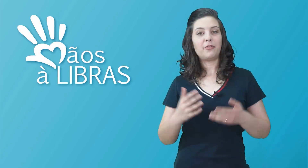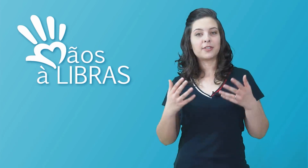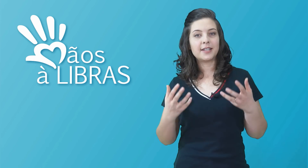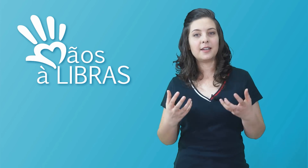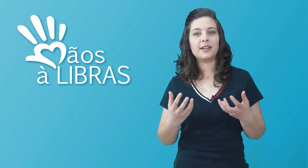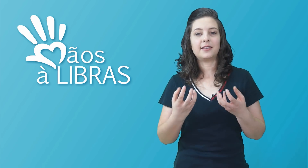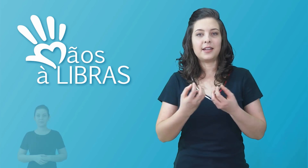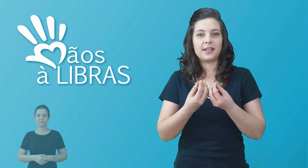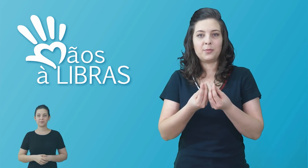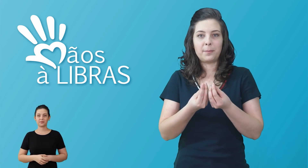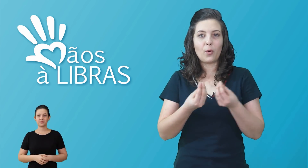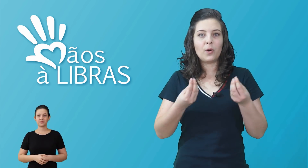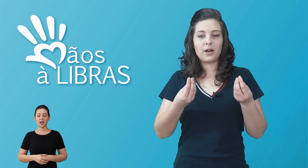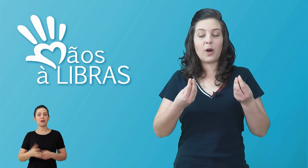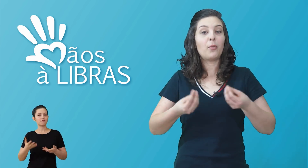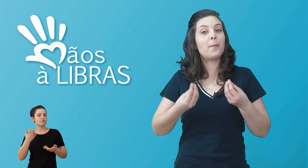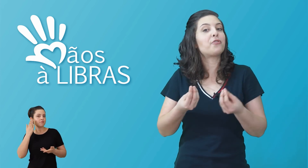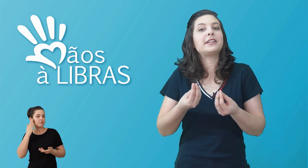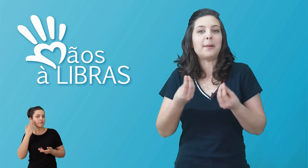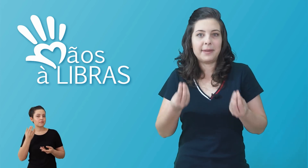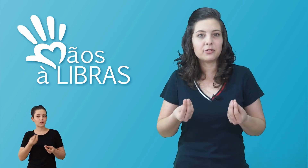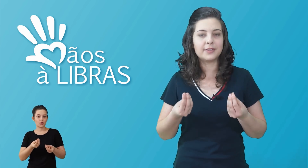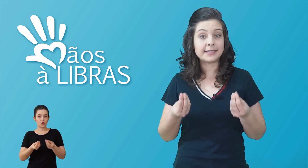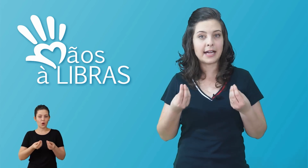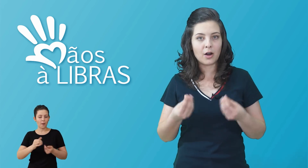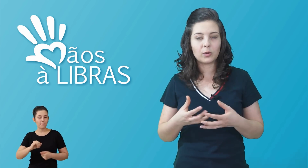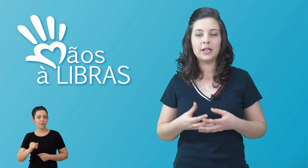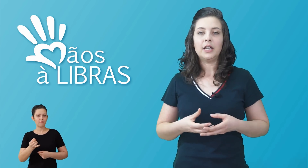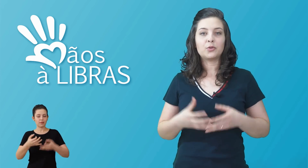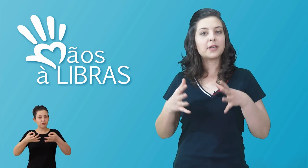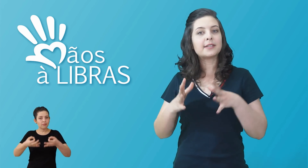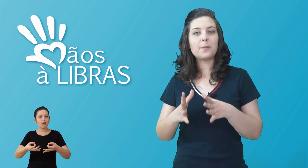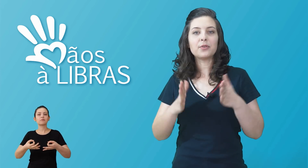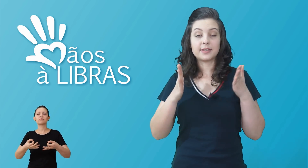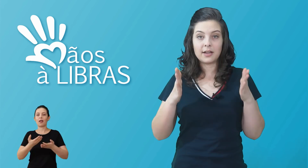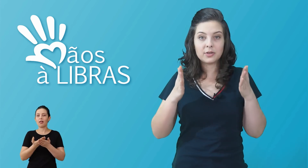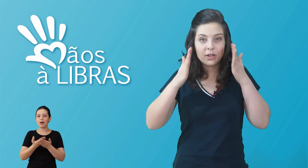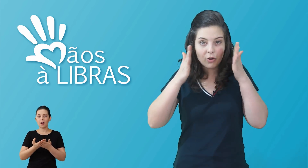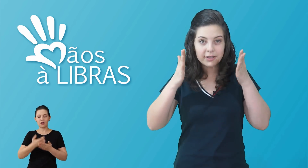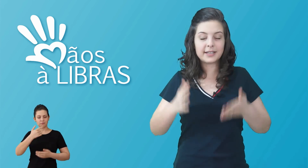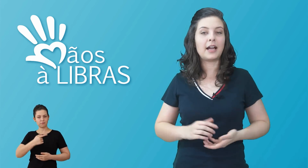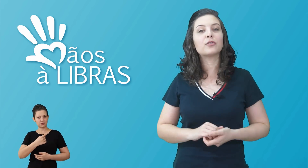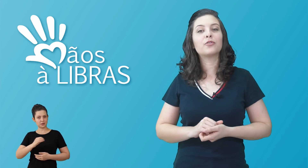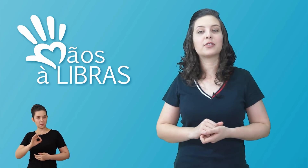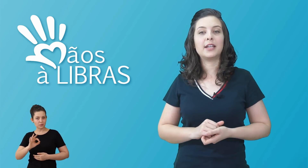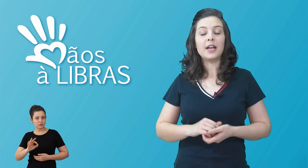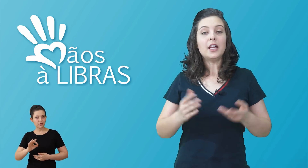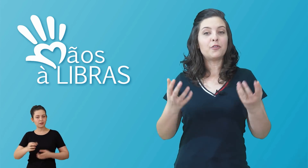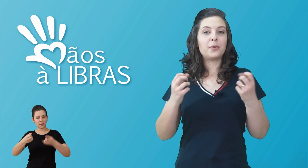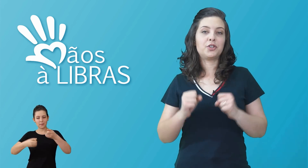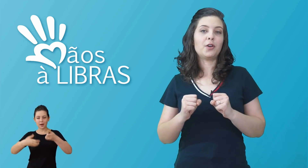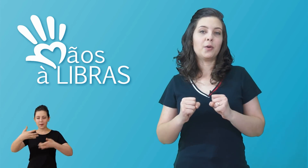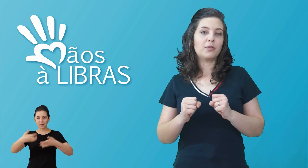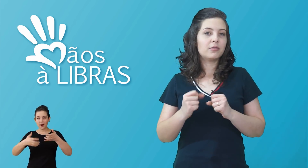E para você ter aí um bom aproveitamento nessa aula, eu tô aqui 100% aqui, ó, conectado com você.